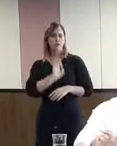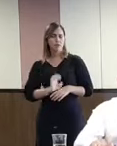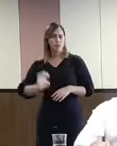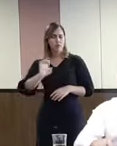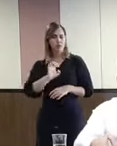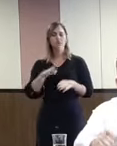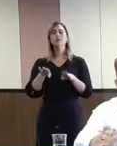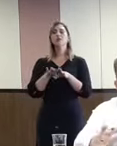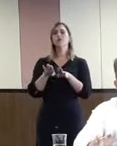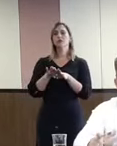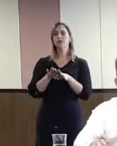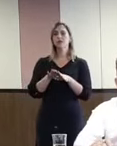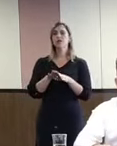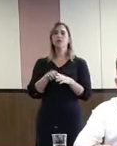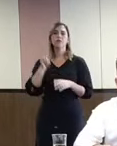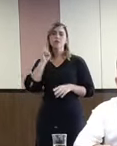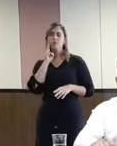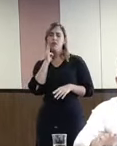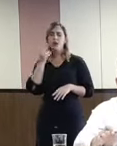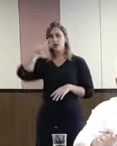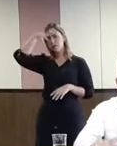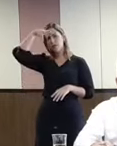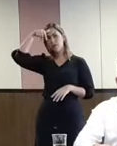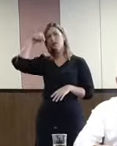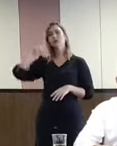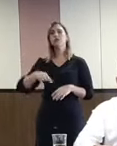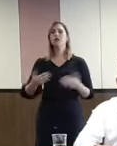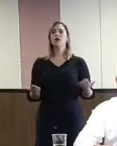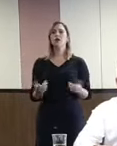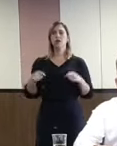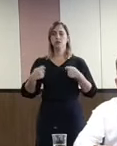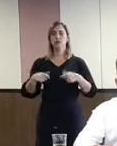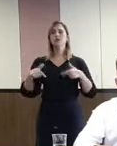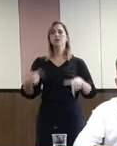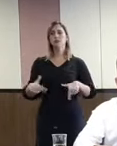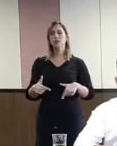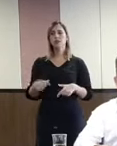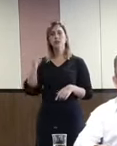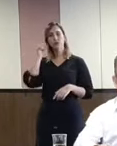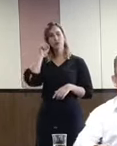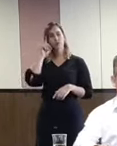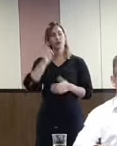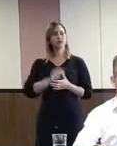pequeno empresário, de milhares de mato-grossenses que precisam trabalhar e continuar trabalhando.